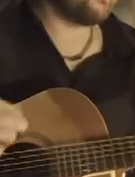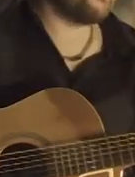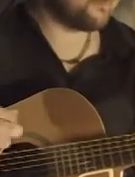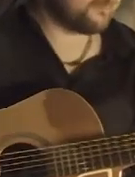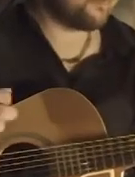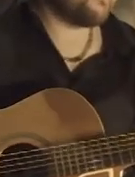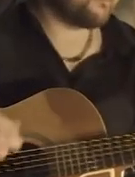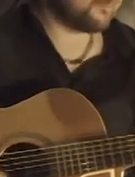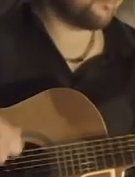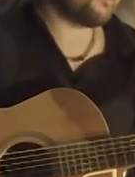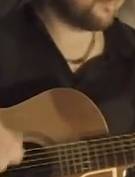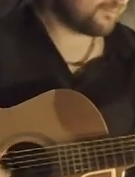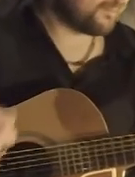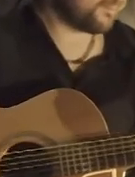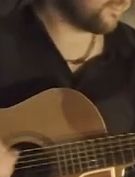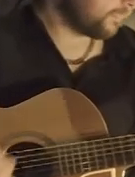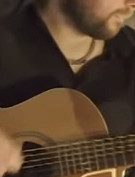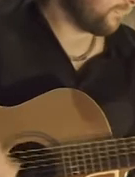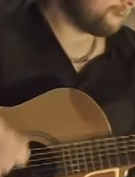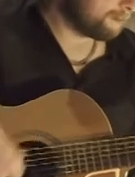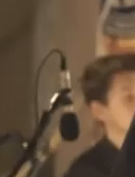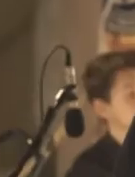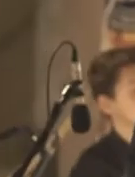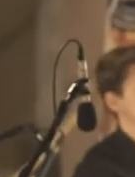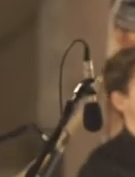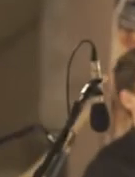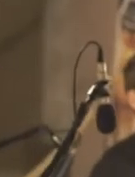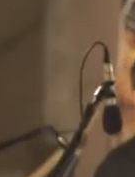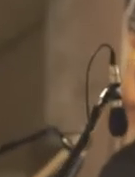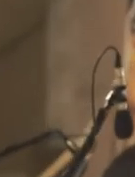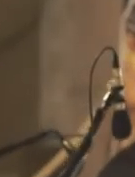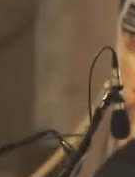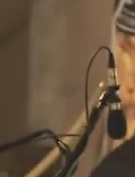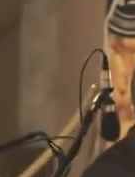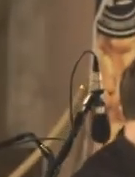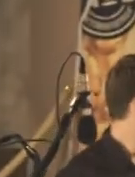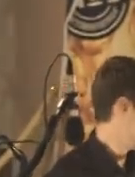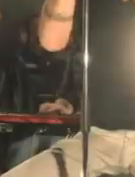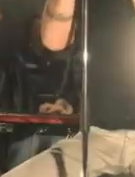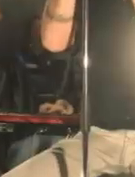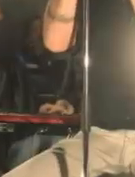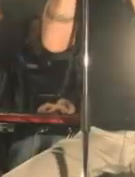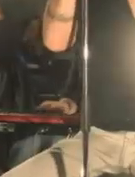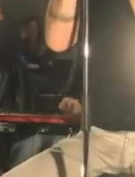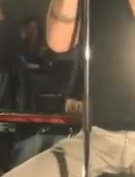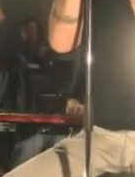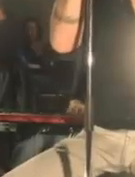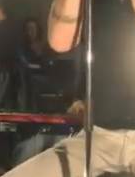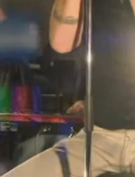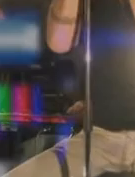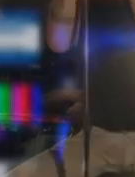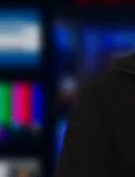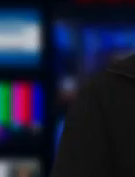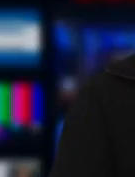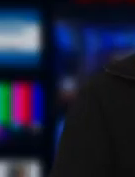sentire e vedere voi giovani che in qualche maniera insomma state preparando una grande ripresa grazie mille grazie mille